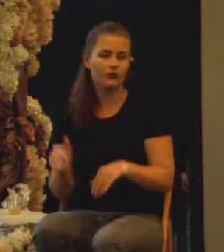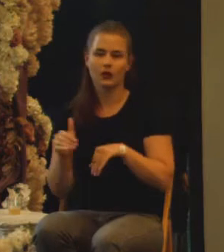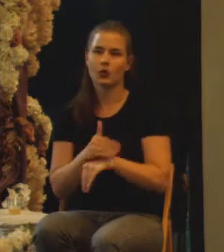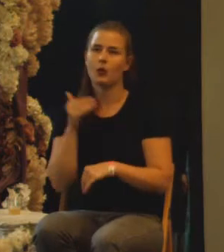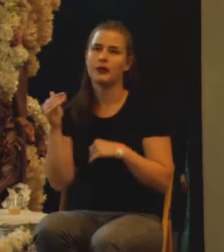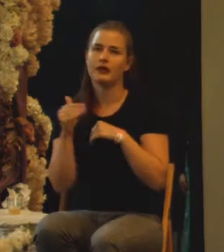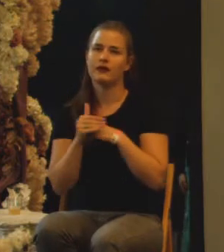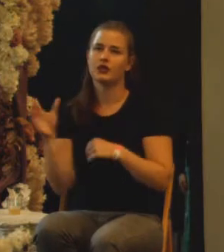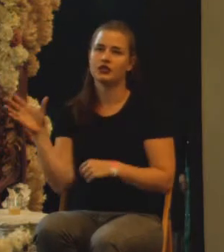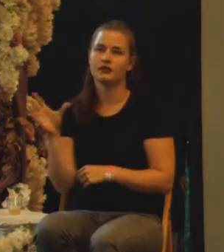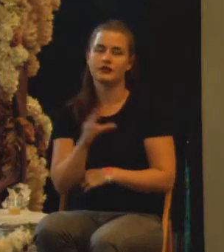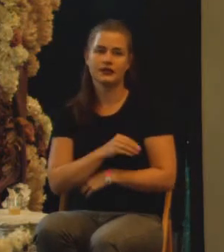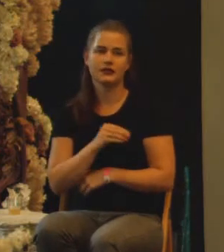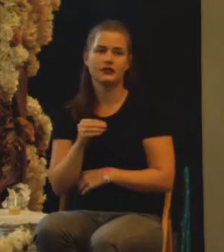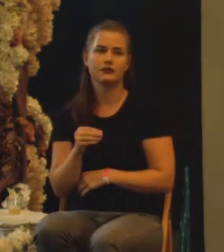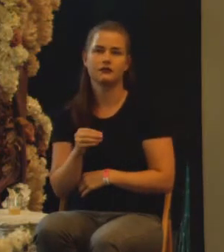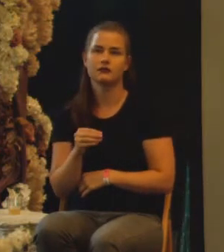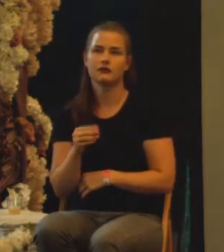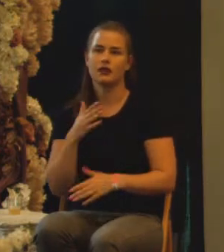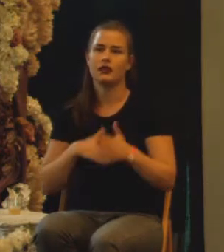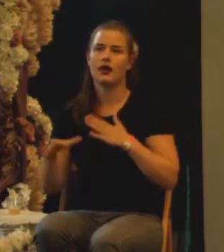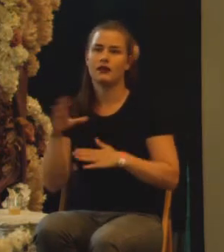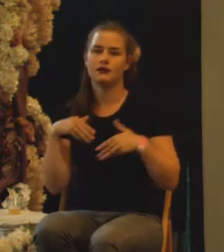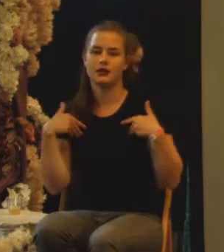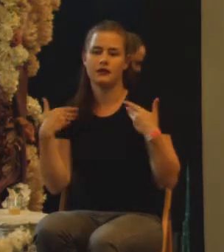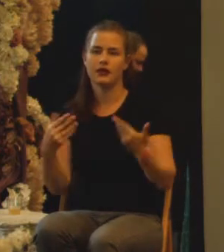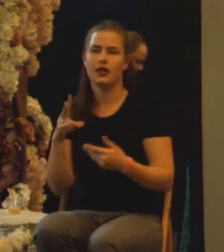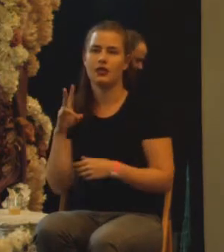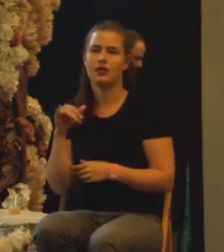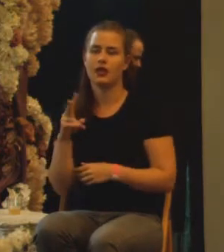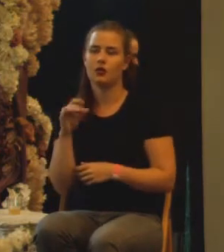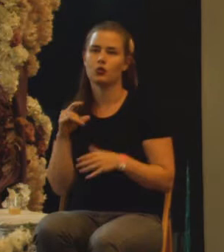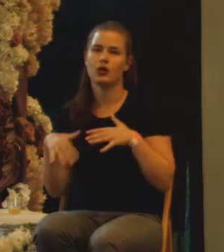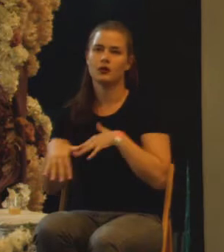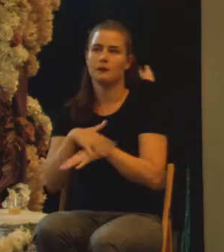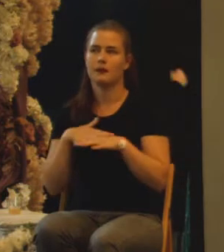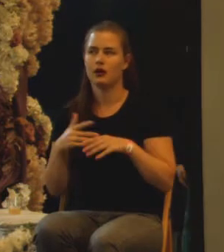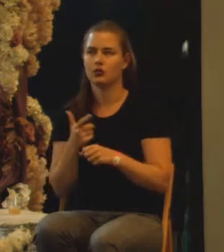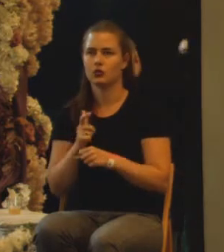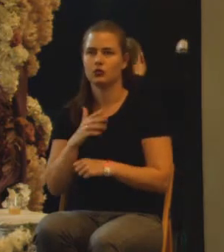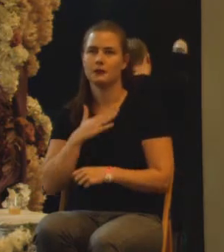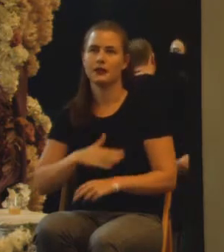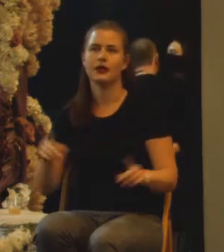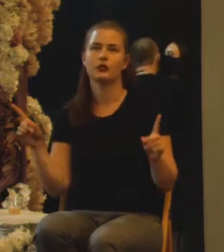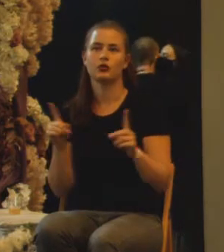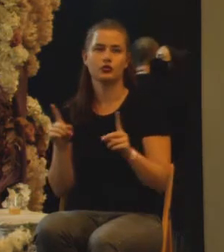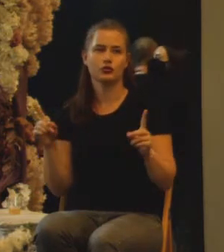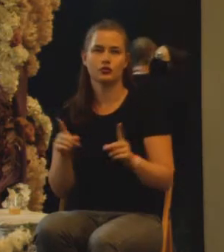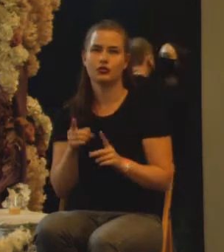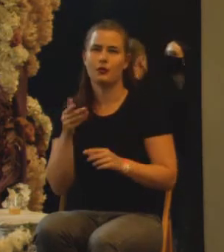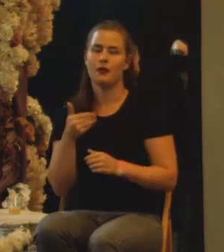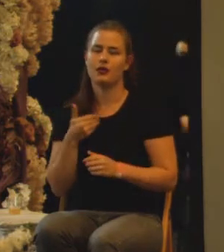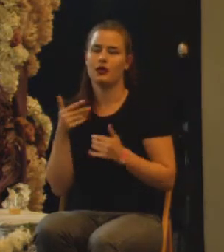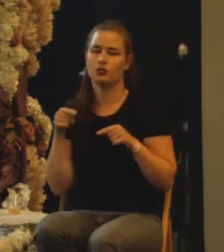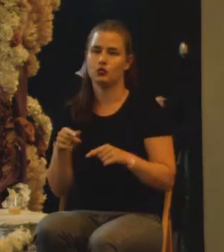Добрий вечір всім. Рада всіх вітати на Кураж Базарі. Мені дуже приємно, що мене сюди